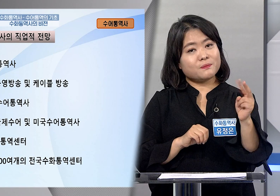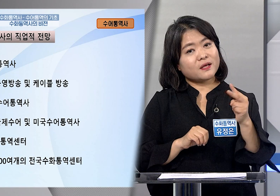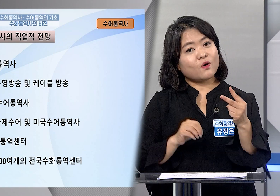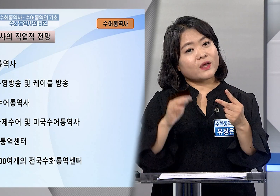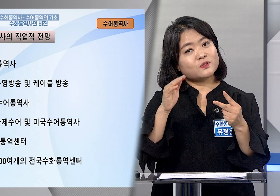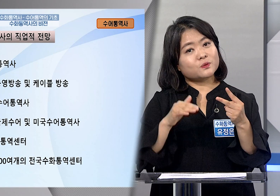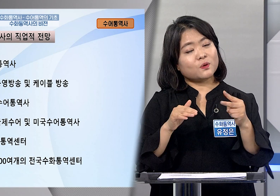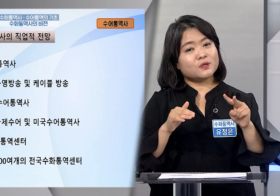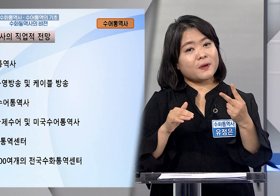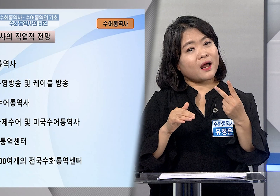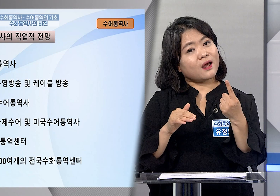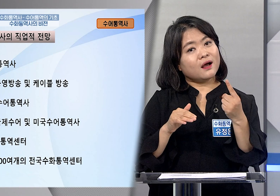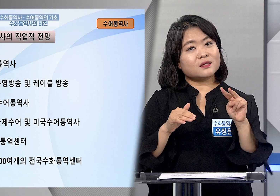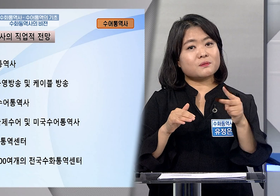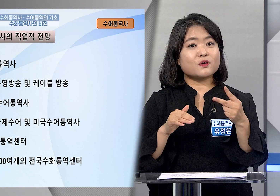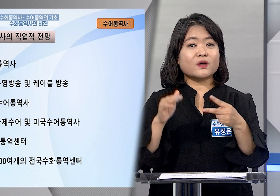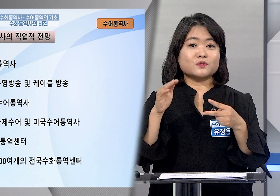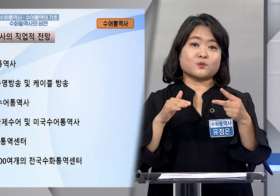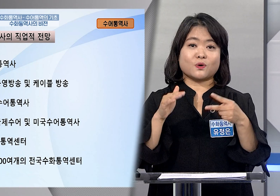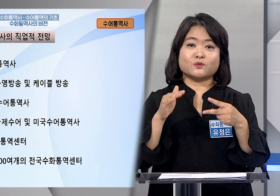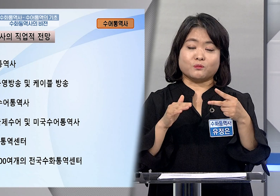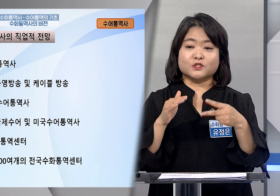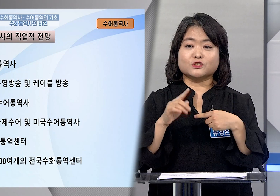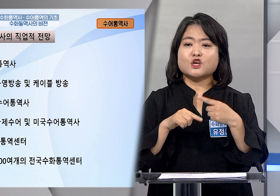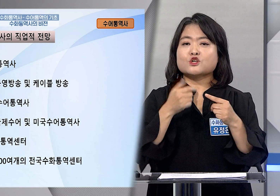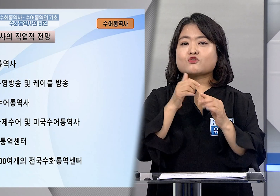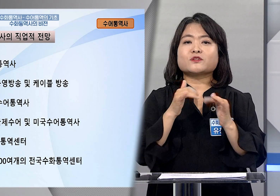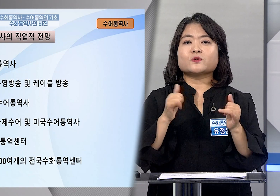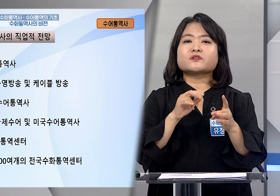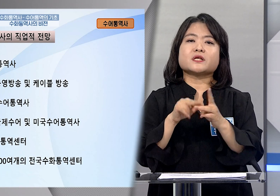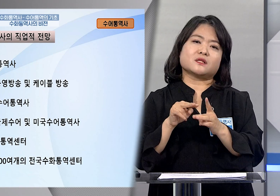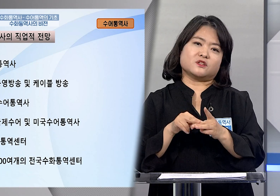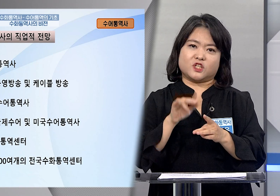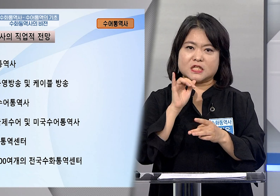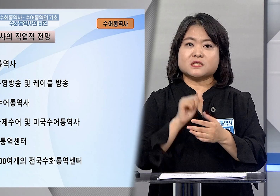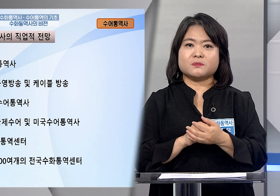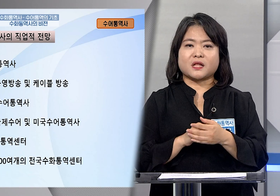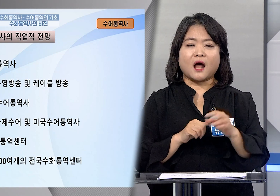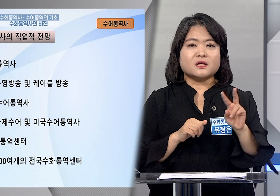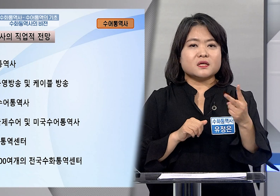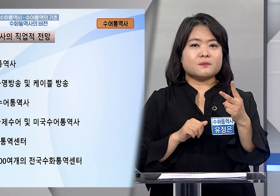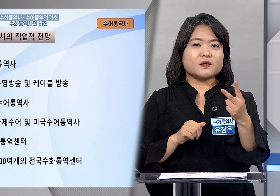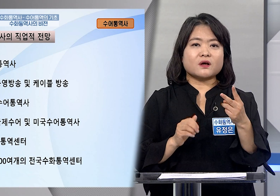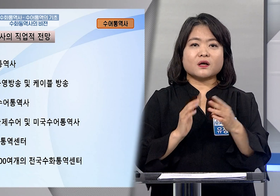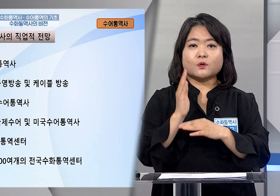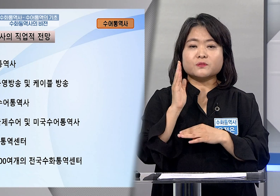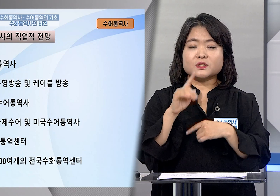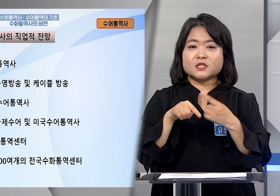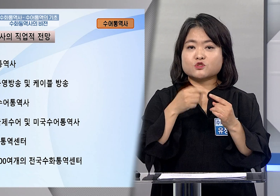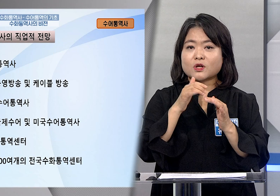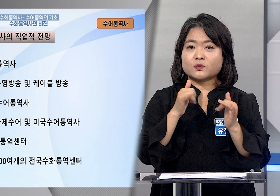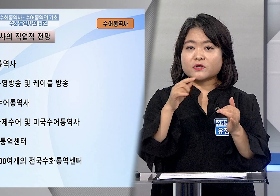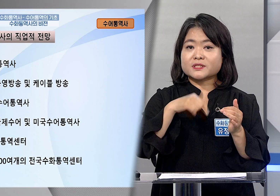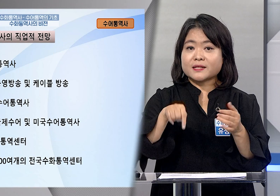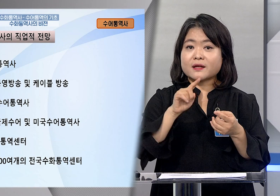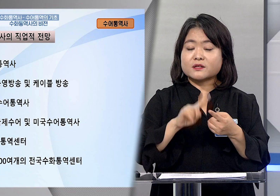200여 개 정도? 201? 200여 개 정도가 넘는 수화통역센터들이 있습니다. 200여 개가 넘는 이